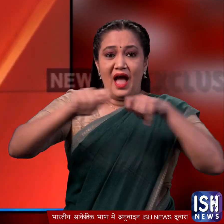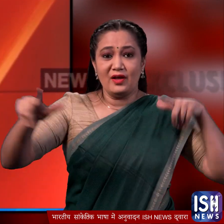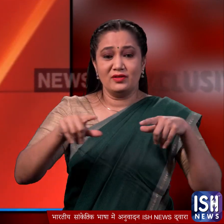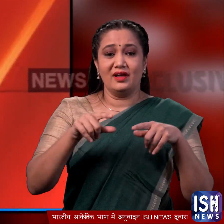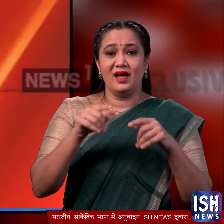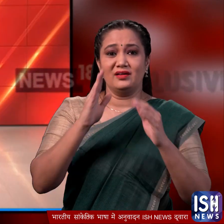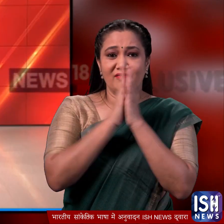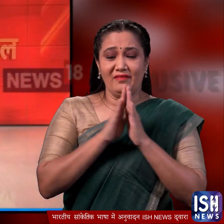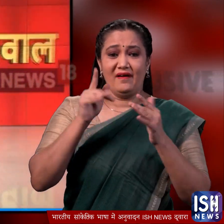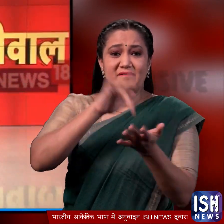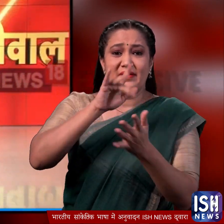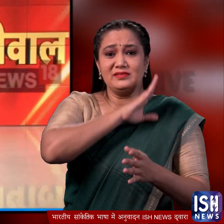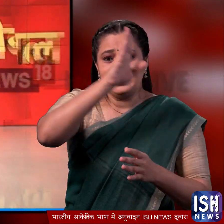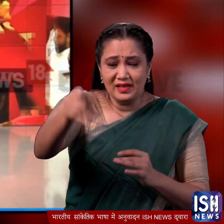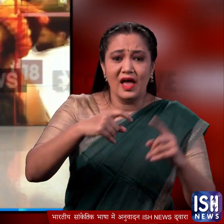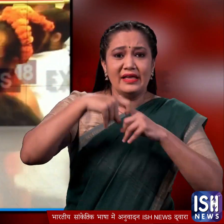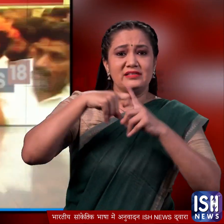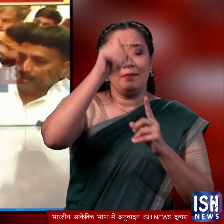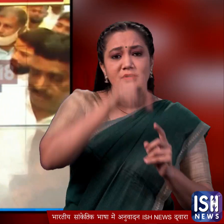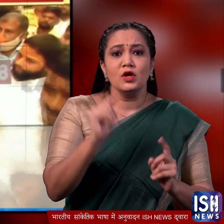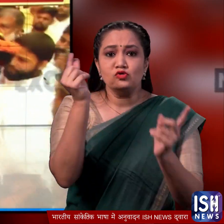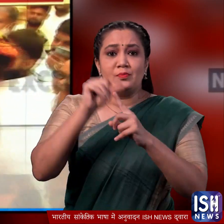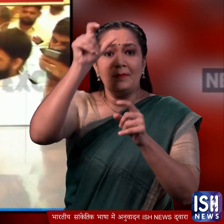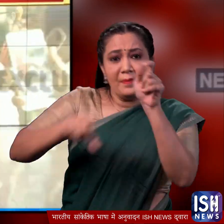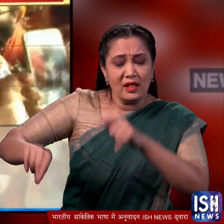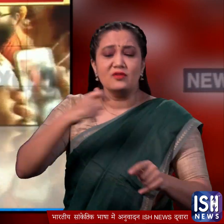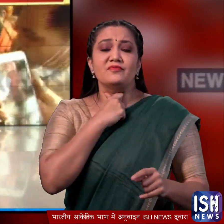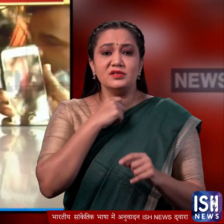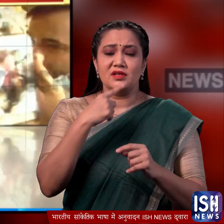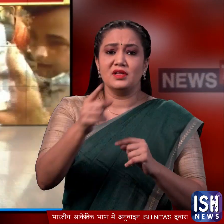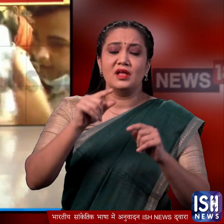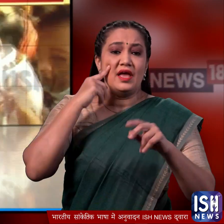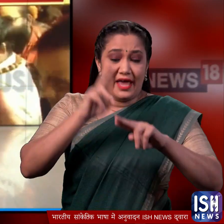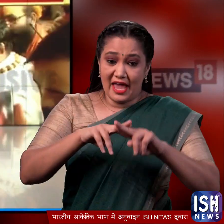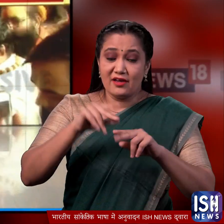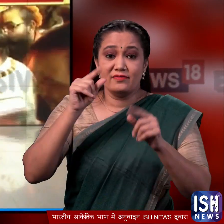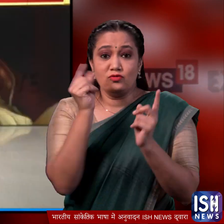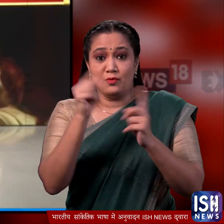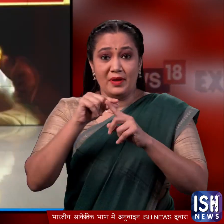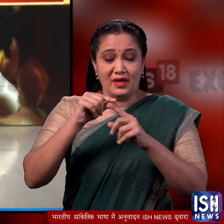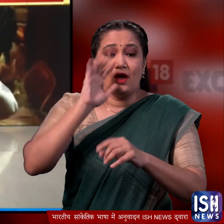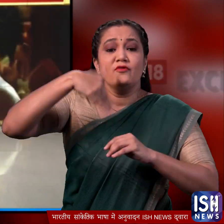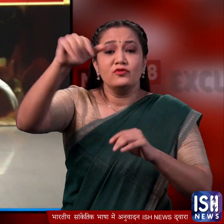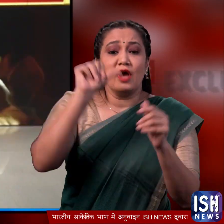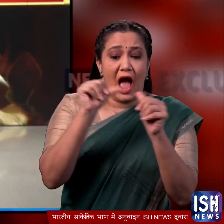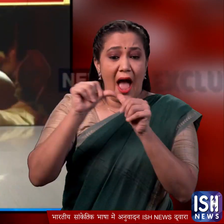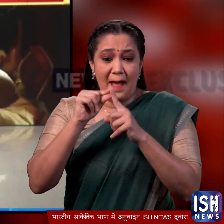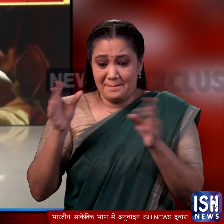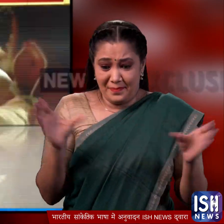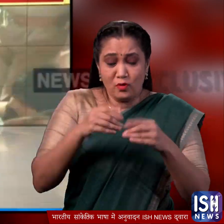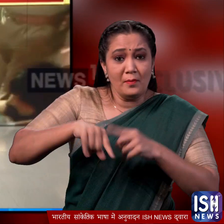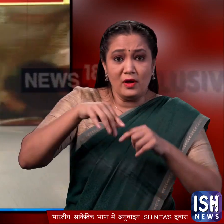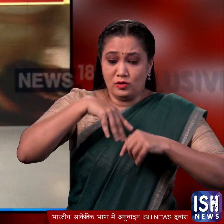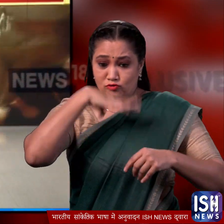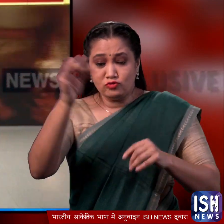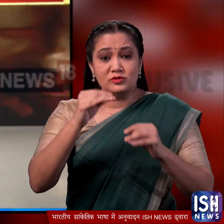गए केजरीवाल ने उत्तर प्रदेश के लोगों से एक नया वादा कर दिया और वो वादा है राज्य में आम आदमी पार्टी की सरकार बनने पर लोगों को अयोध्या